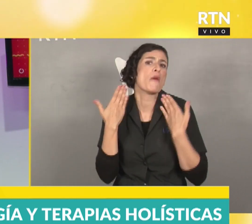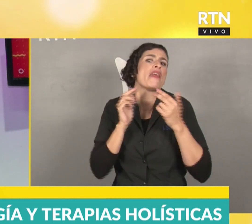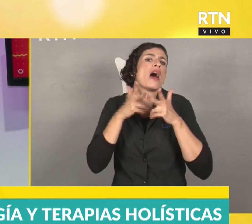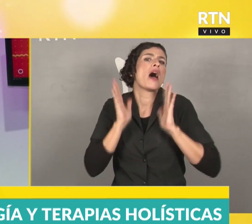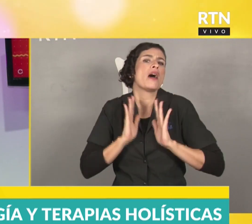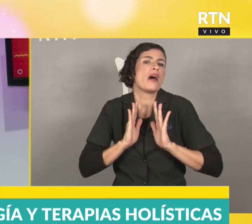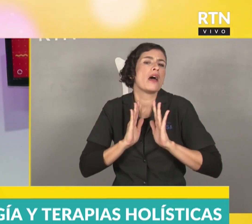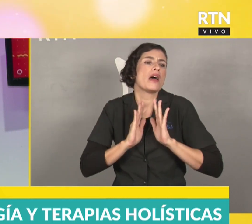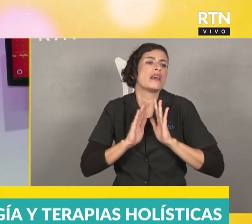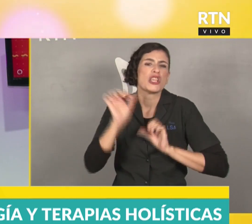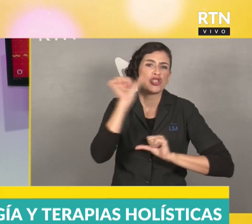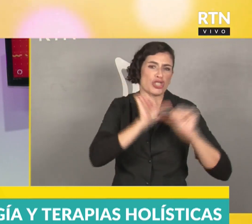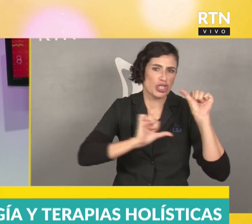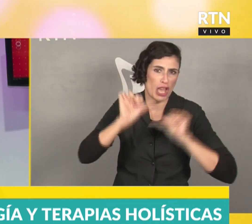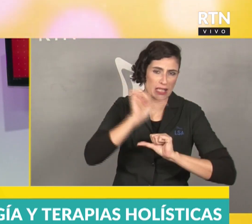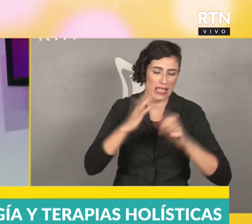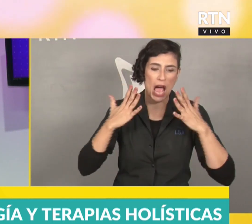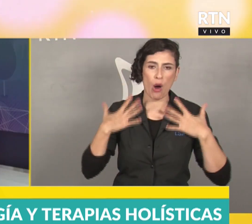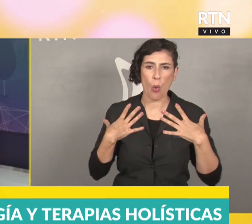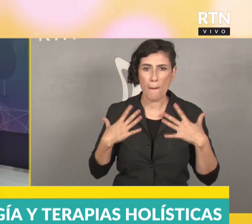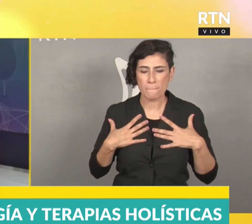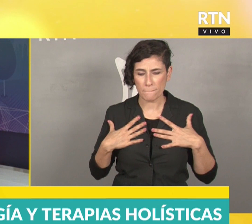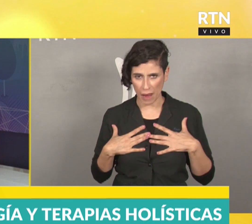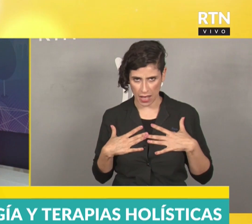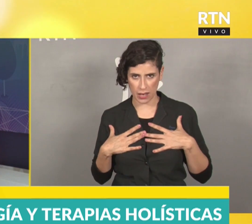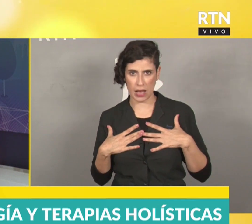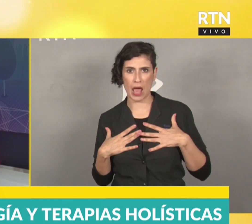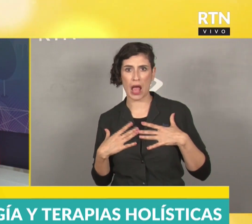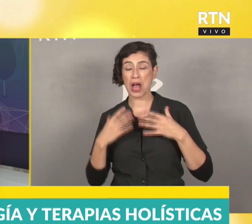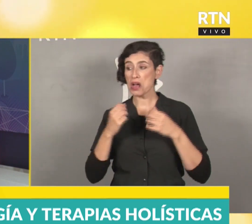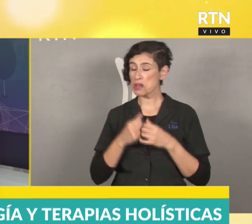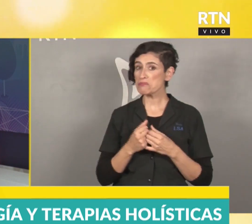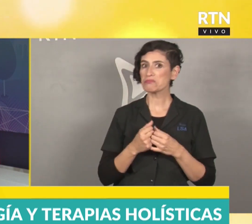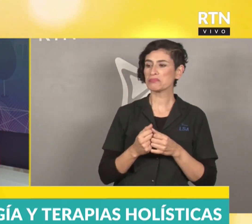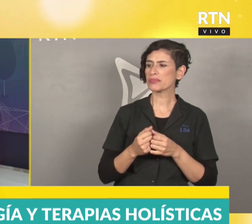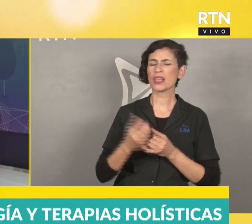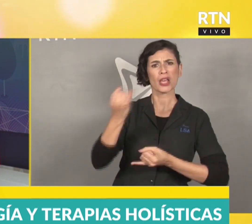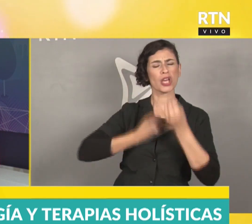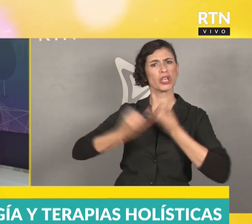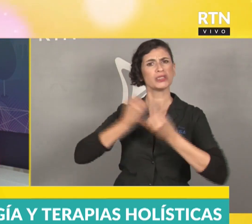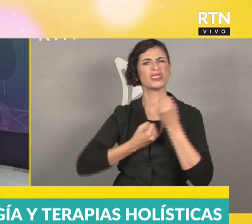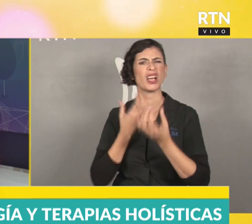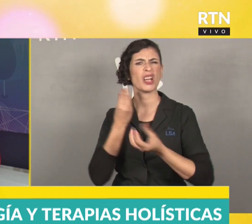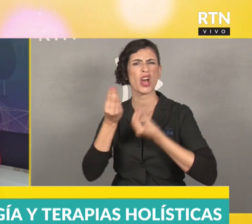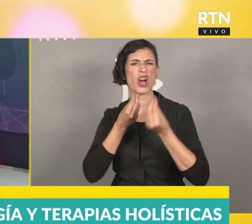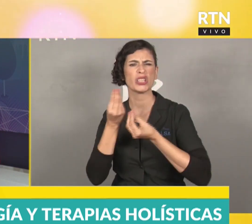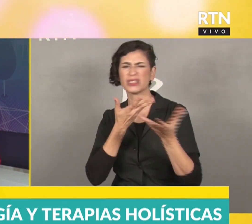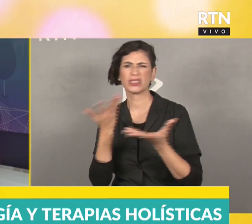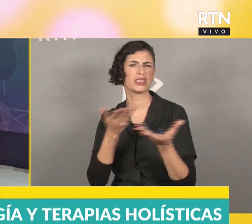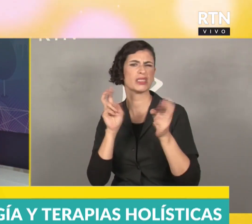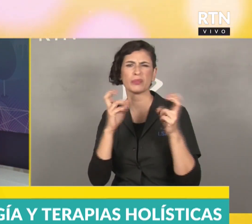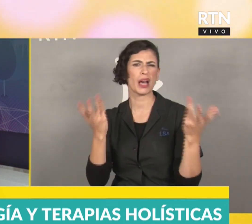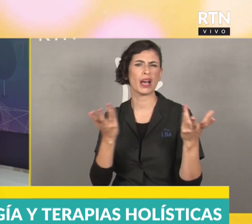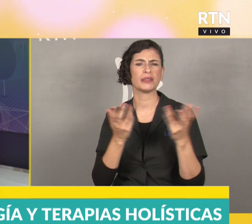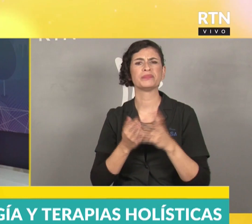humana? Ciencia humana. Bien. Y de, más o menos contanos de qué trata, qué es lo que podemos charlar o cómo nos podemos orientar dentro de la astrología. Mira,